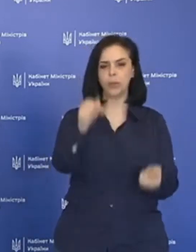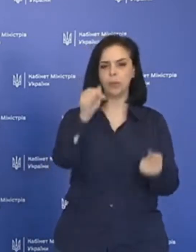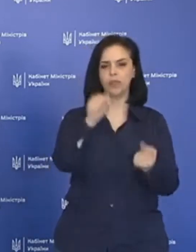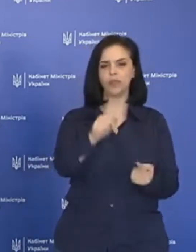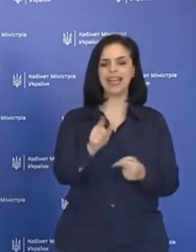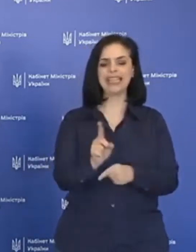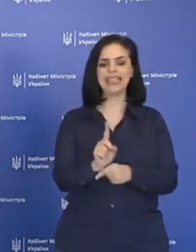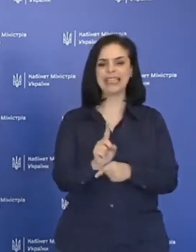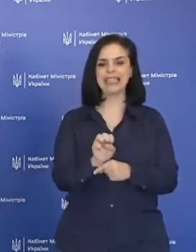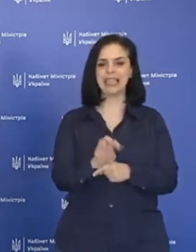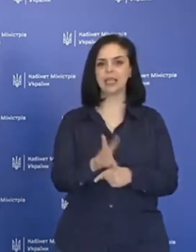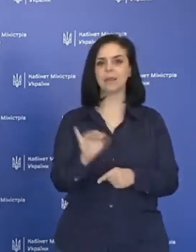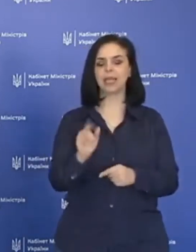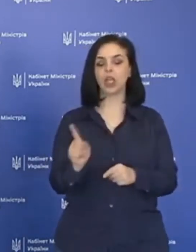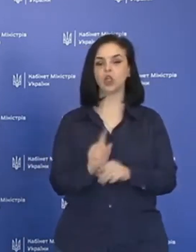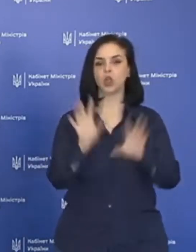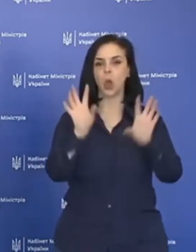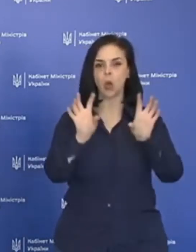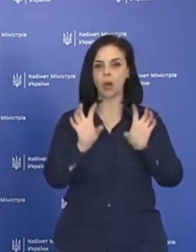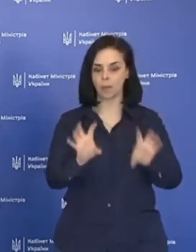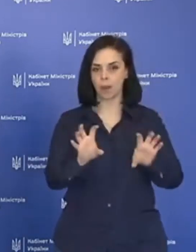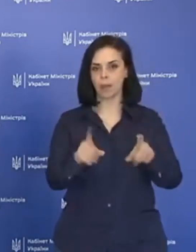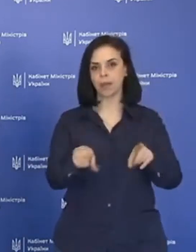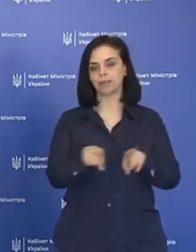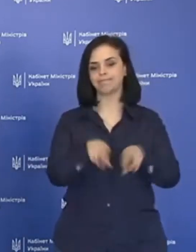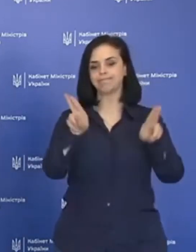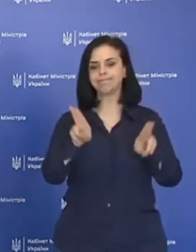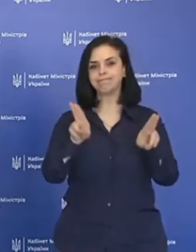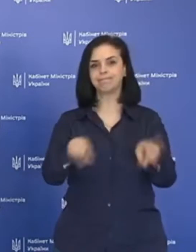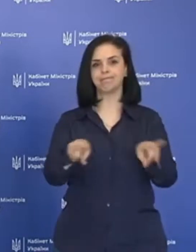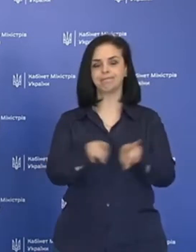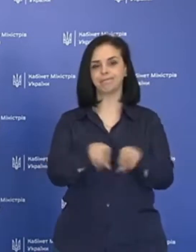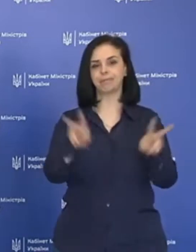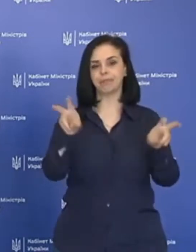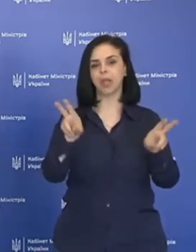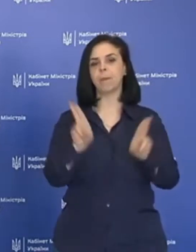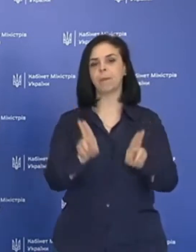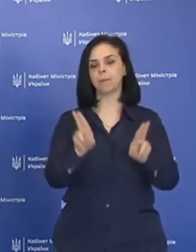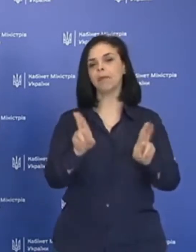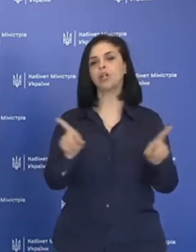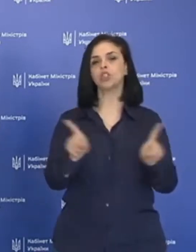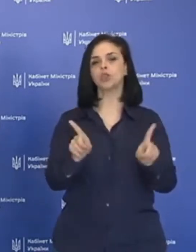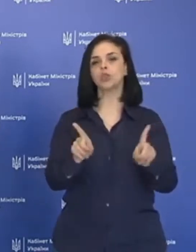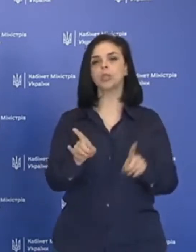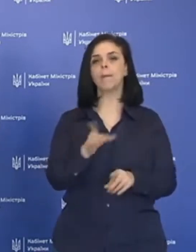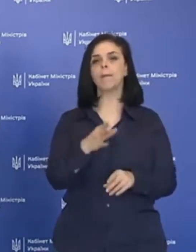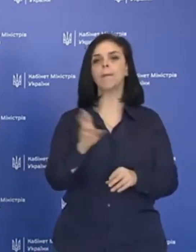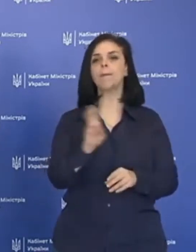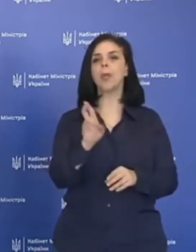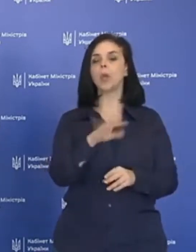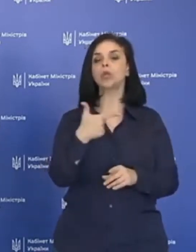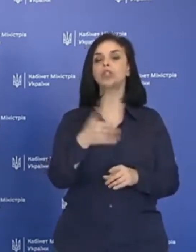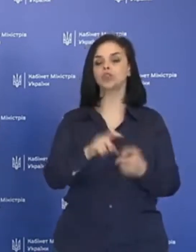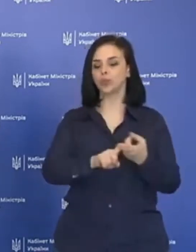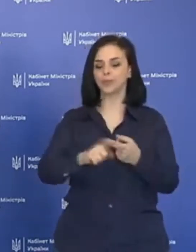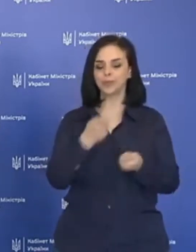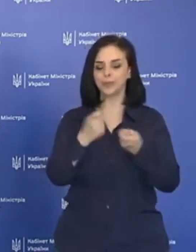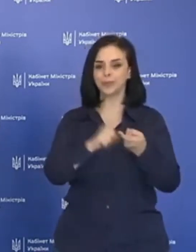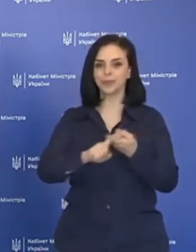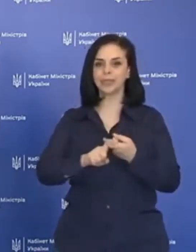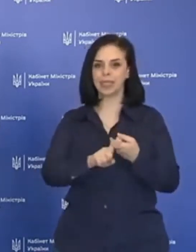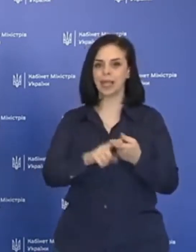відповідають критеріям і нормативам, так званим нормативам щодо біологічного захисту